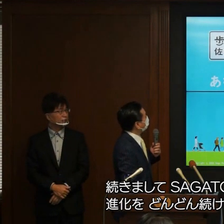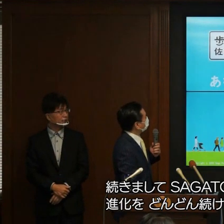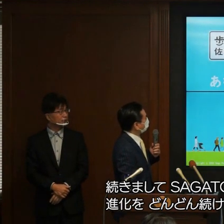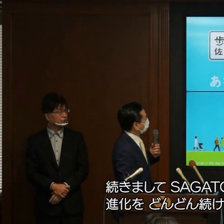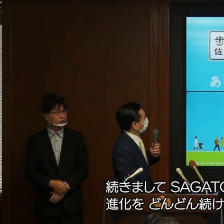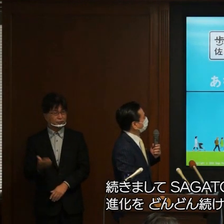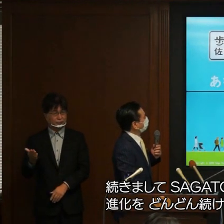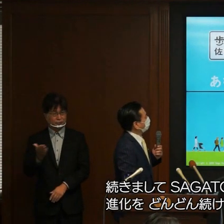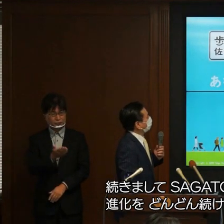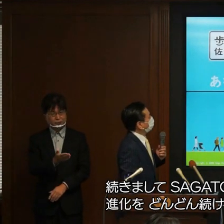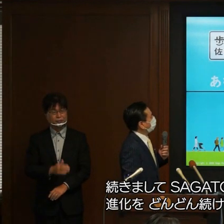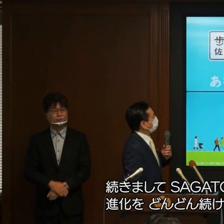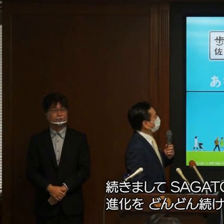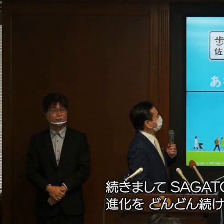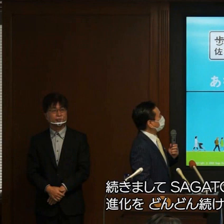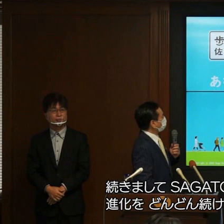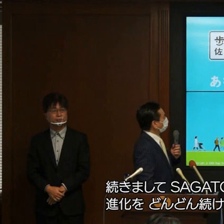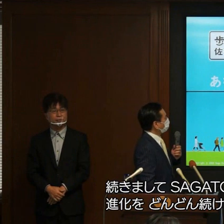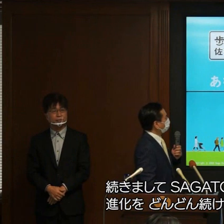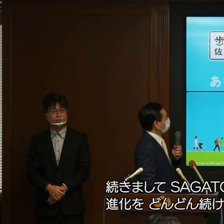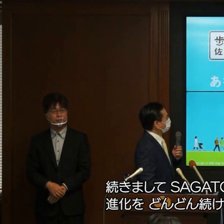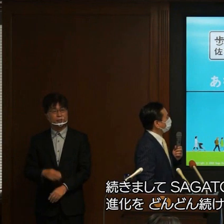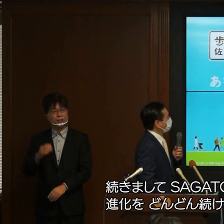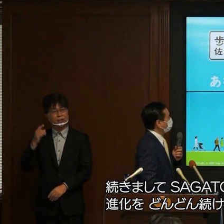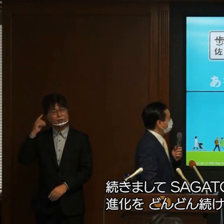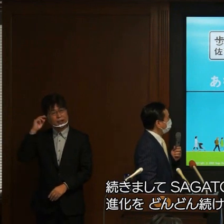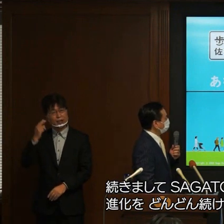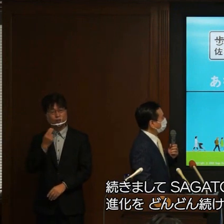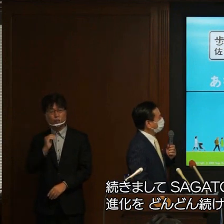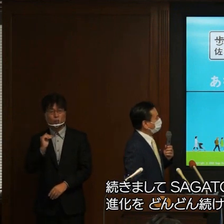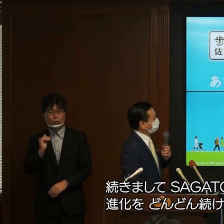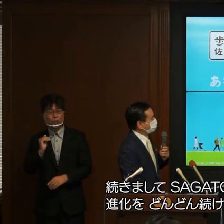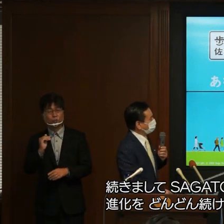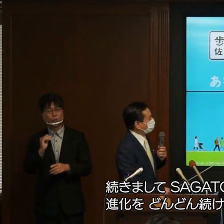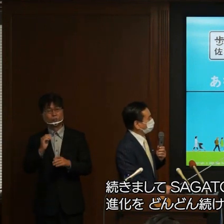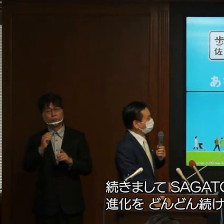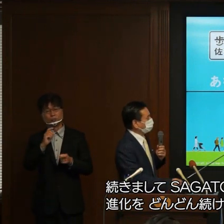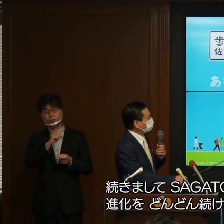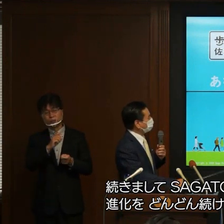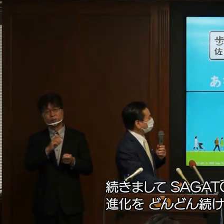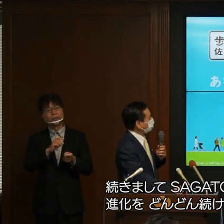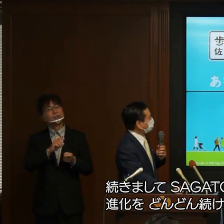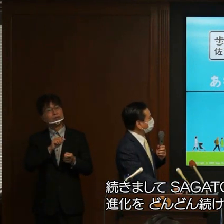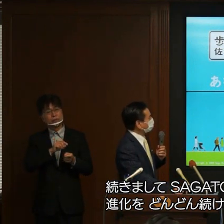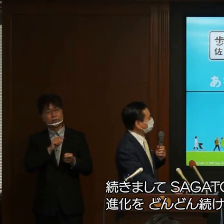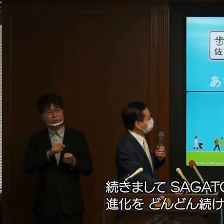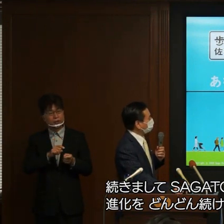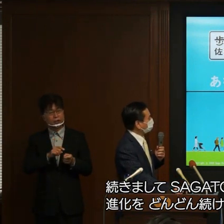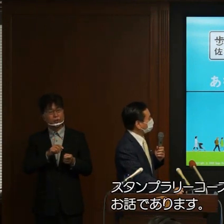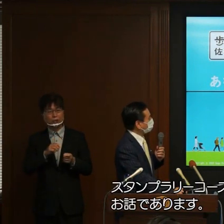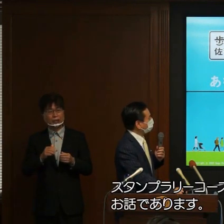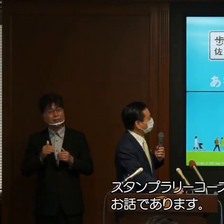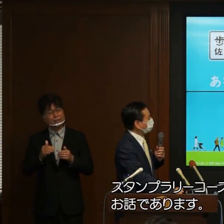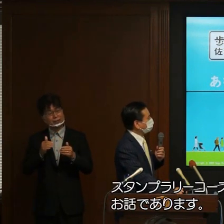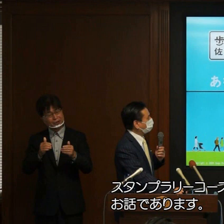はい、続きまして、佐賀都構について、進化をどんどん続けておりますけれども、スタンプラリーコ